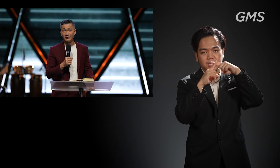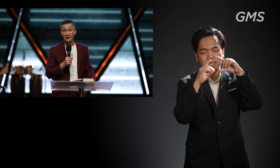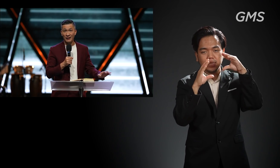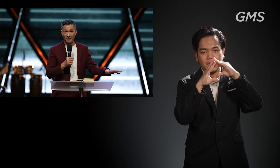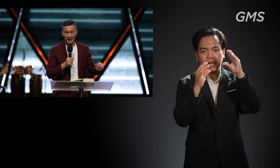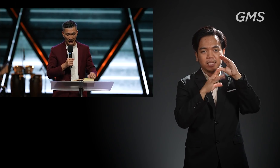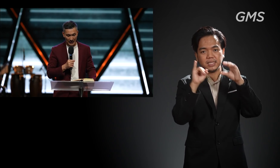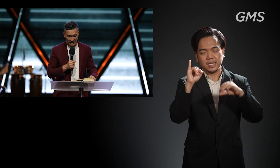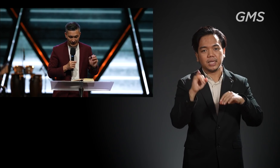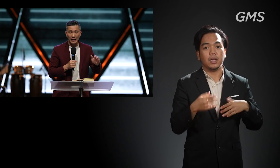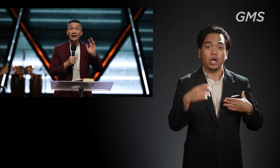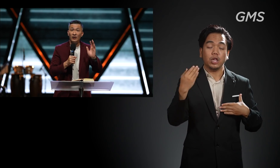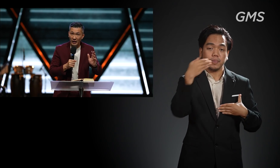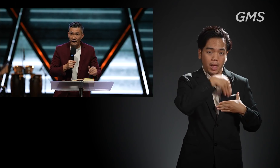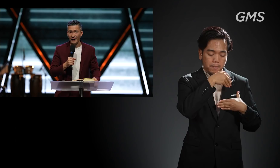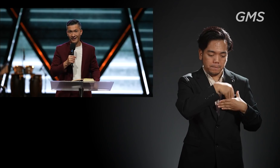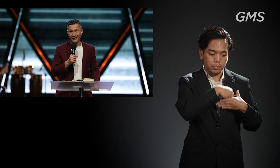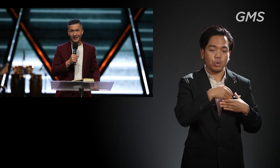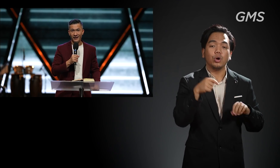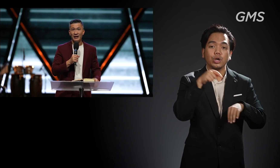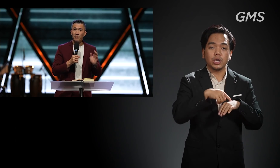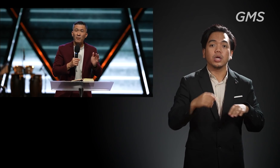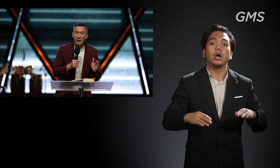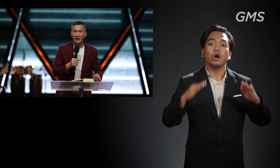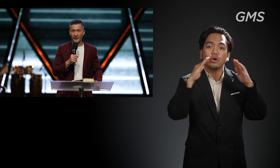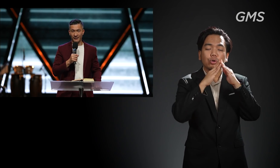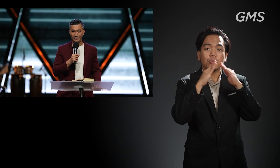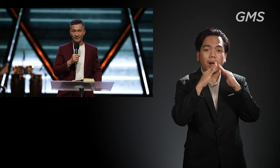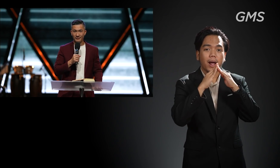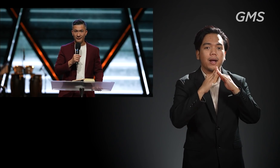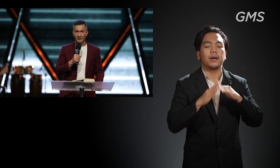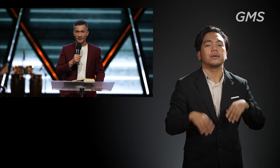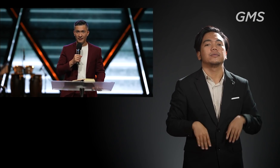education, pendidikan anak-anak, sekarang in your living, in proper living.